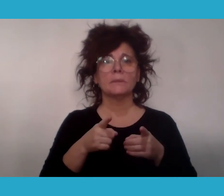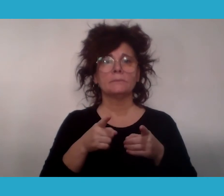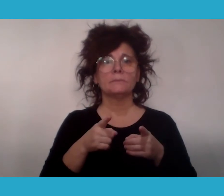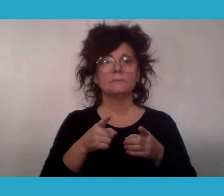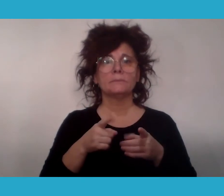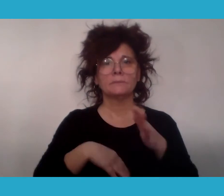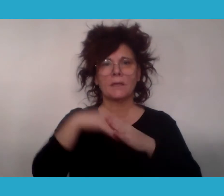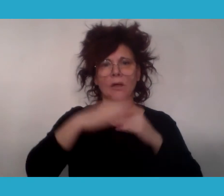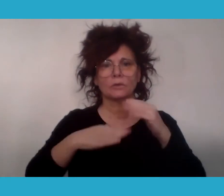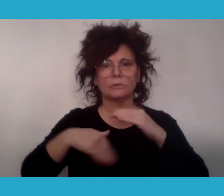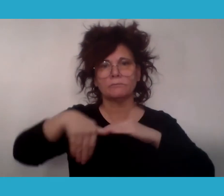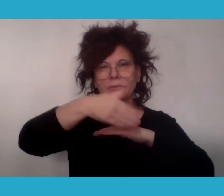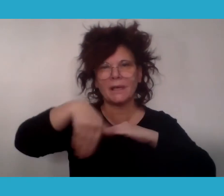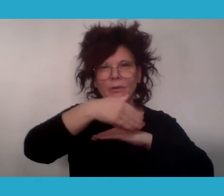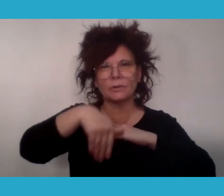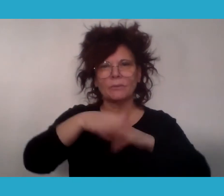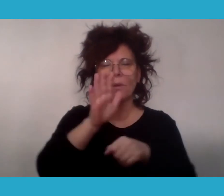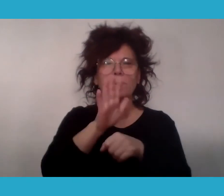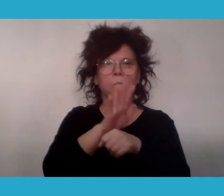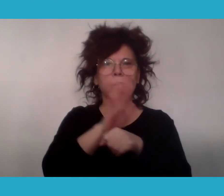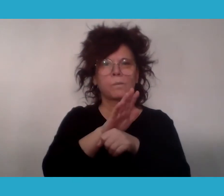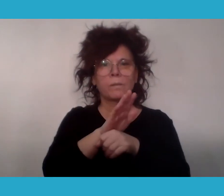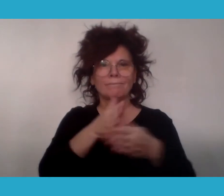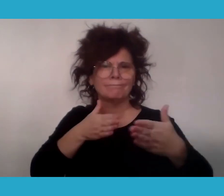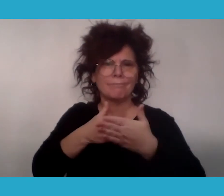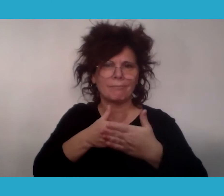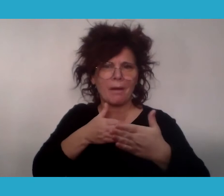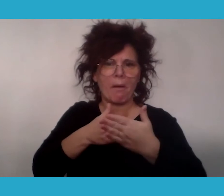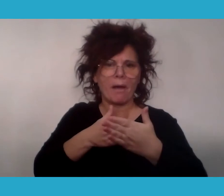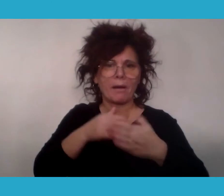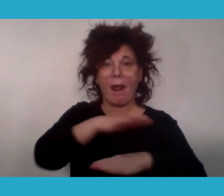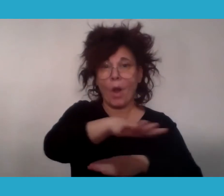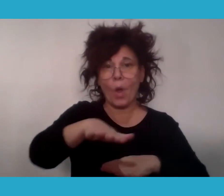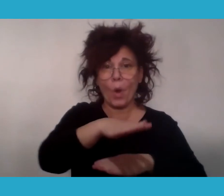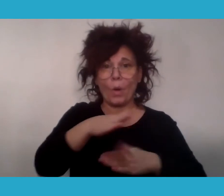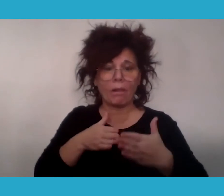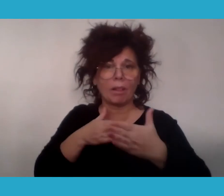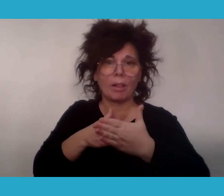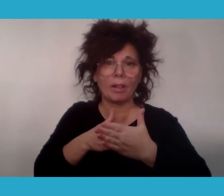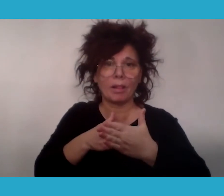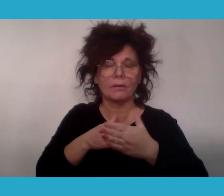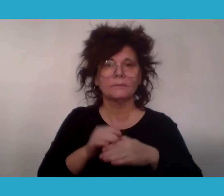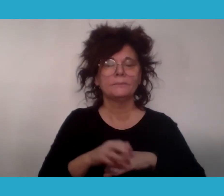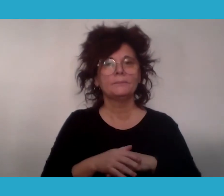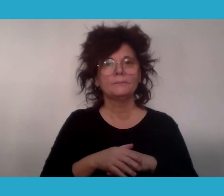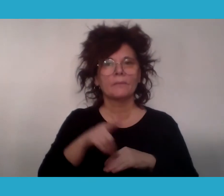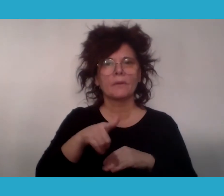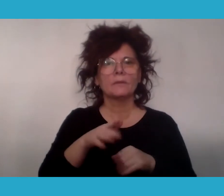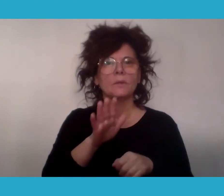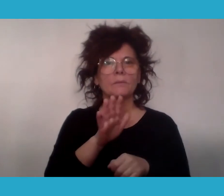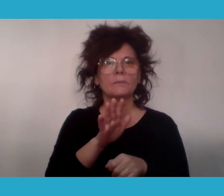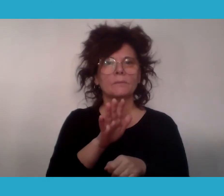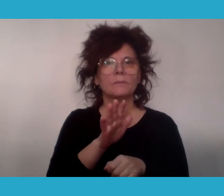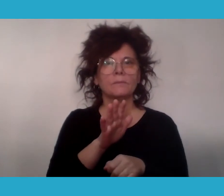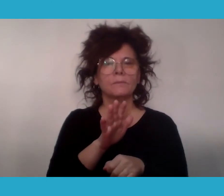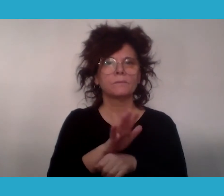construcción de esta obra de autovía significa una barrera física y de acceso a estos parajes, a la ciudad. Se tornaría un